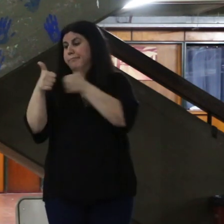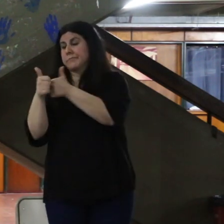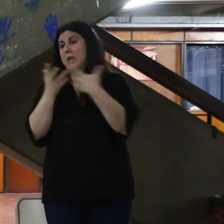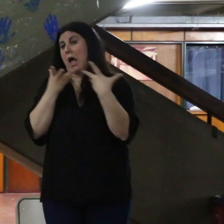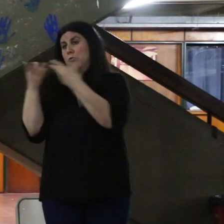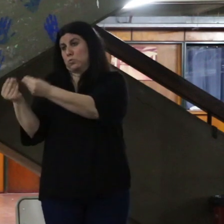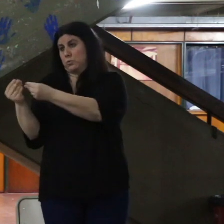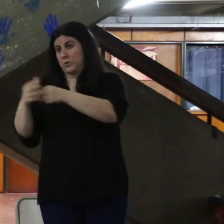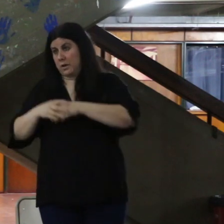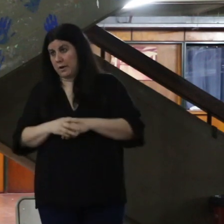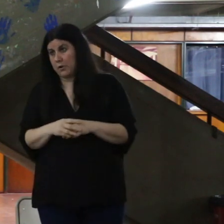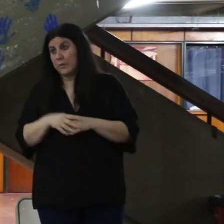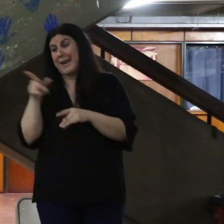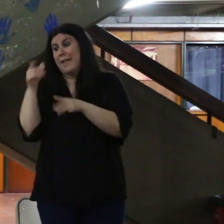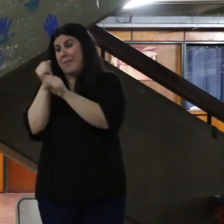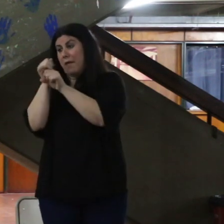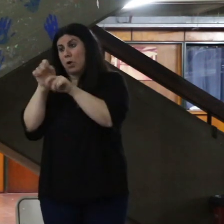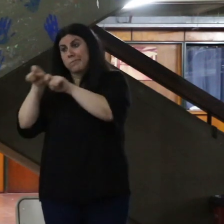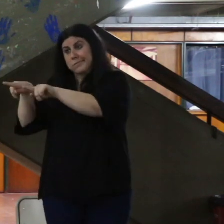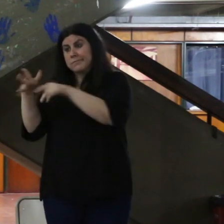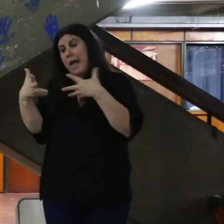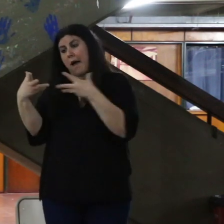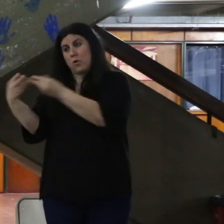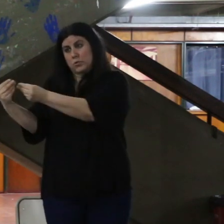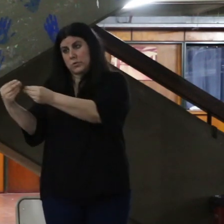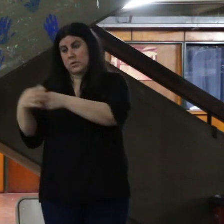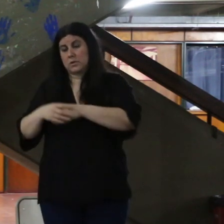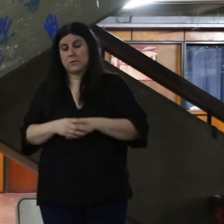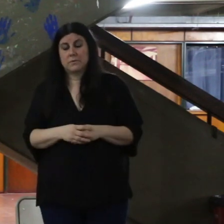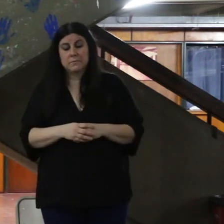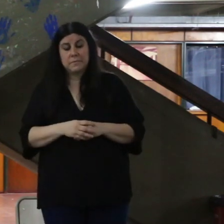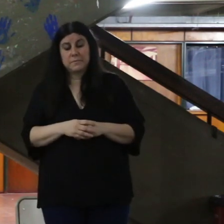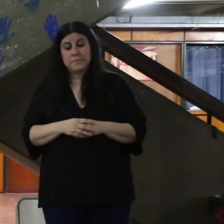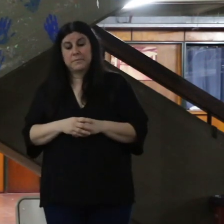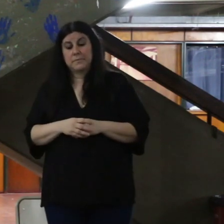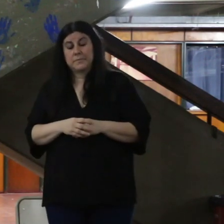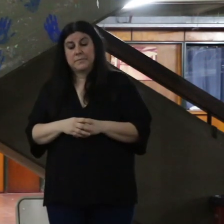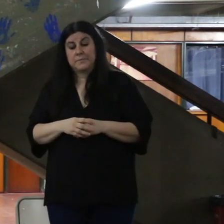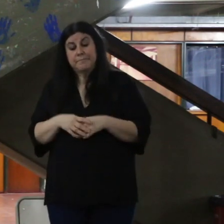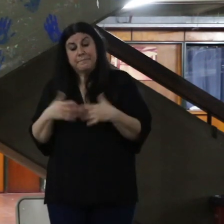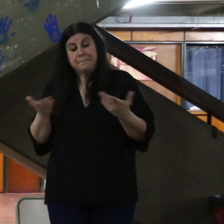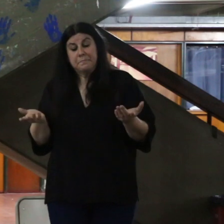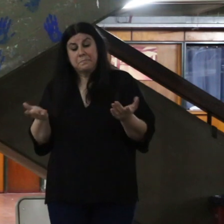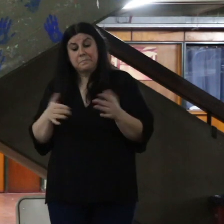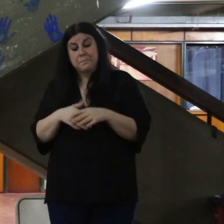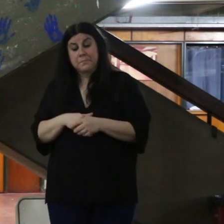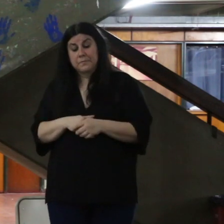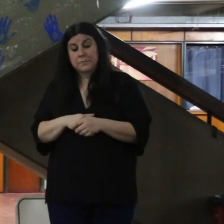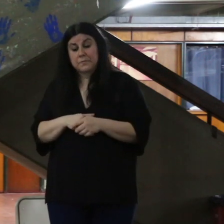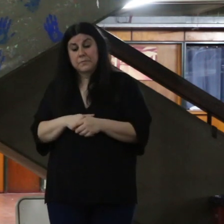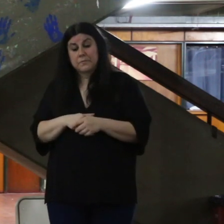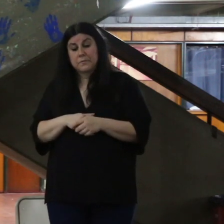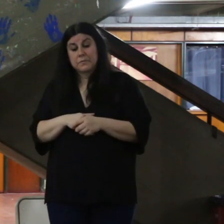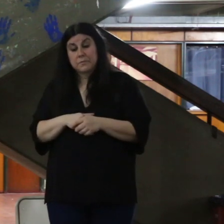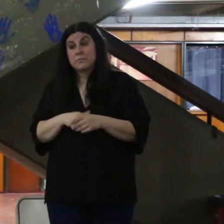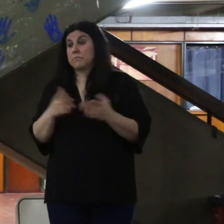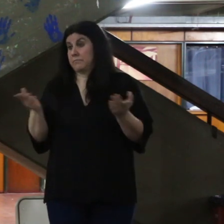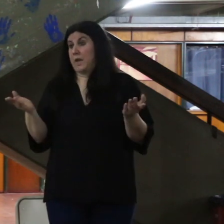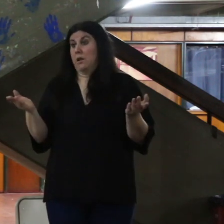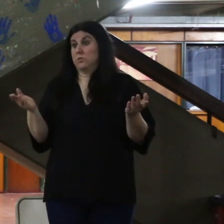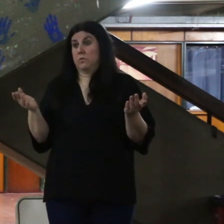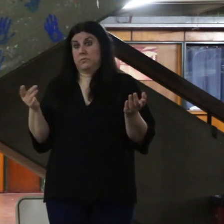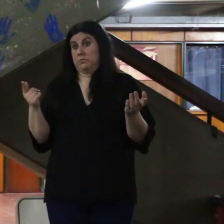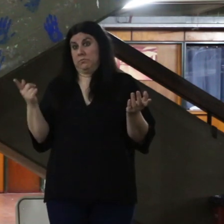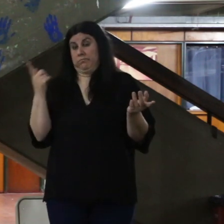de esa familia en su trabajo. Es decir, no esto se